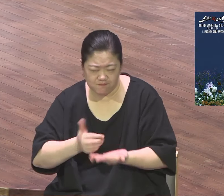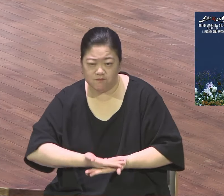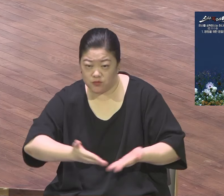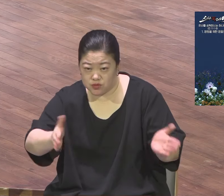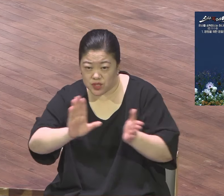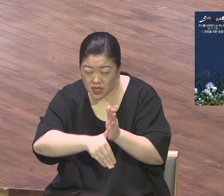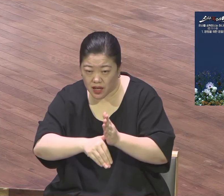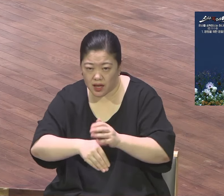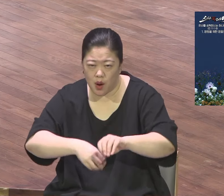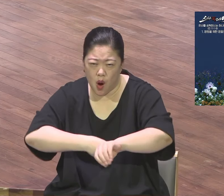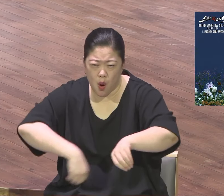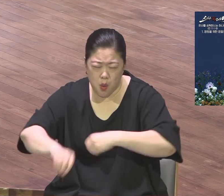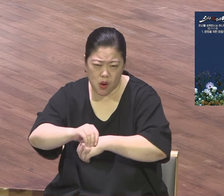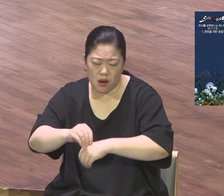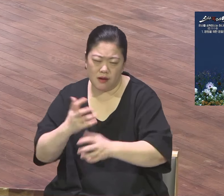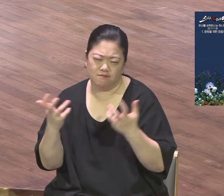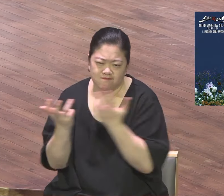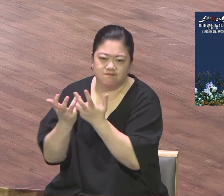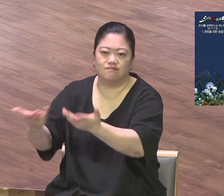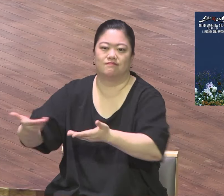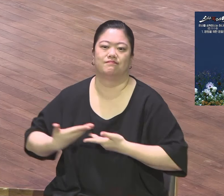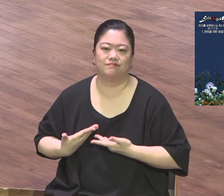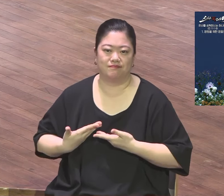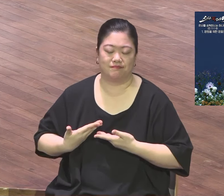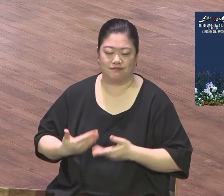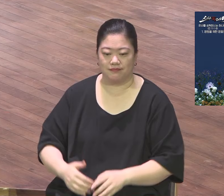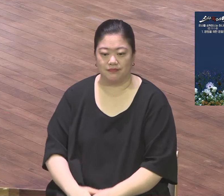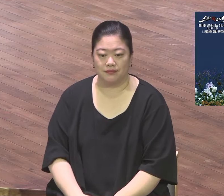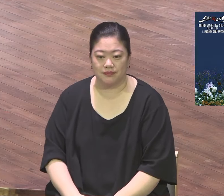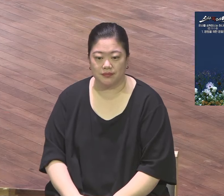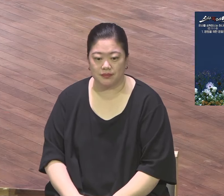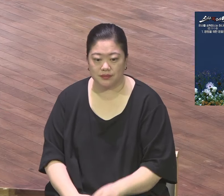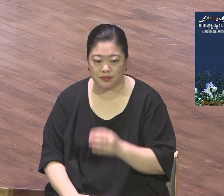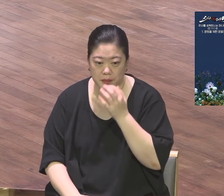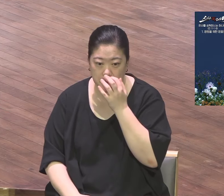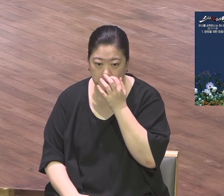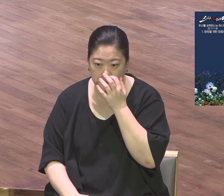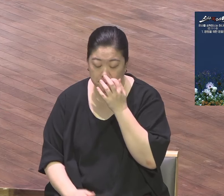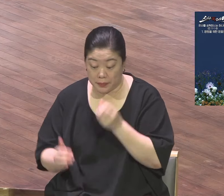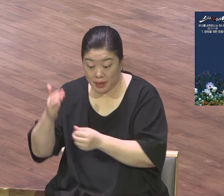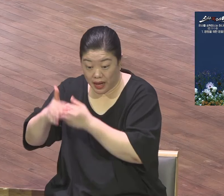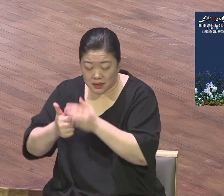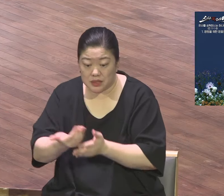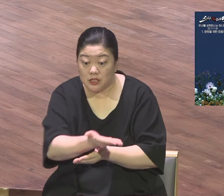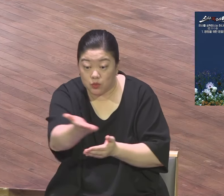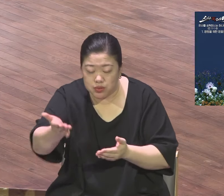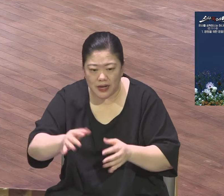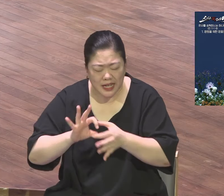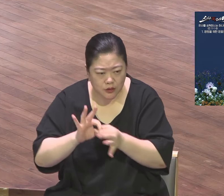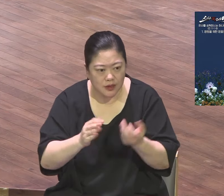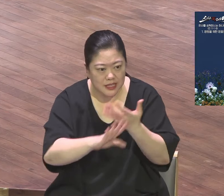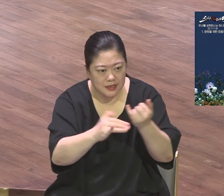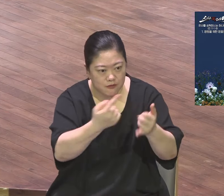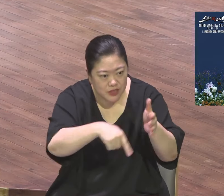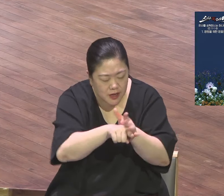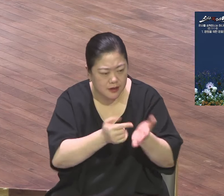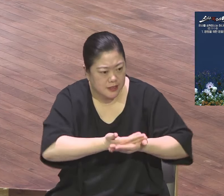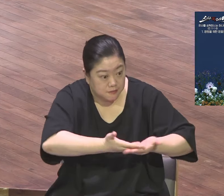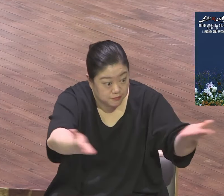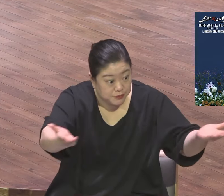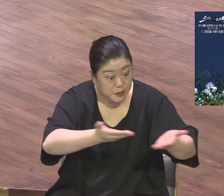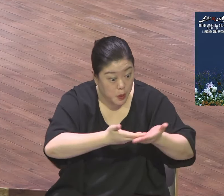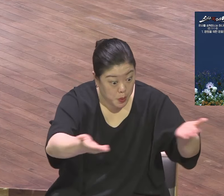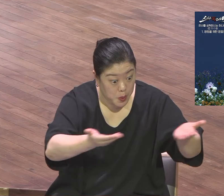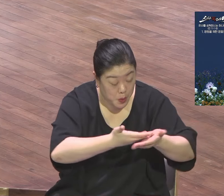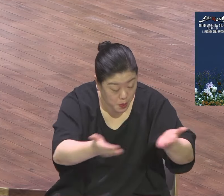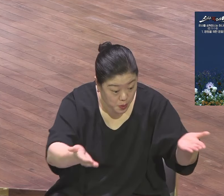그 보세요. 그러니까 막 주면 주는 대로 누르고 흔들어 주고 자꾸 따지면 그 따지면 그것도 다 대가 받는다 이